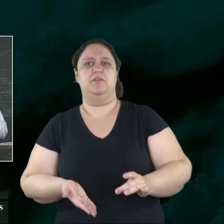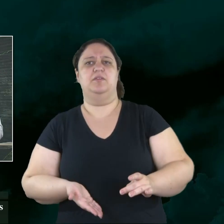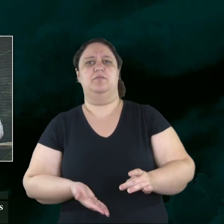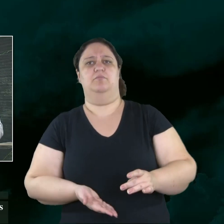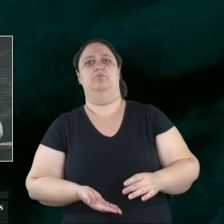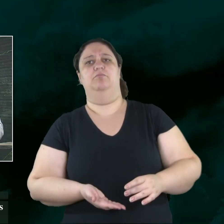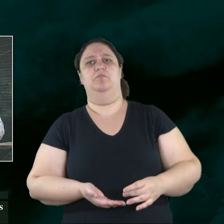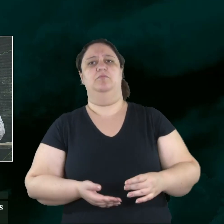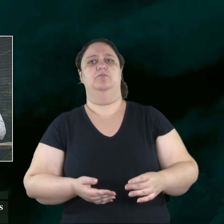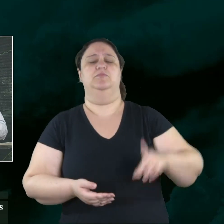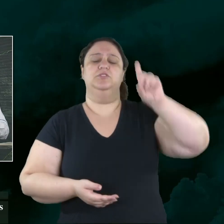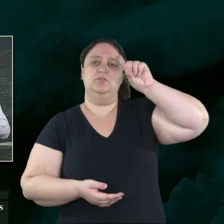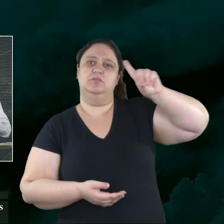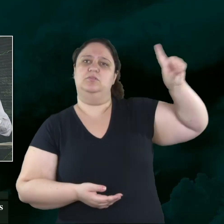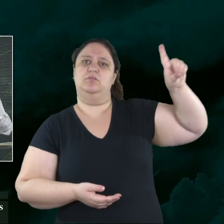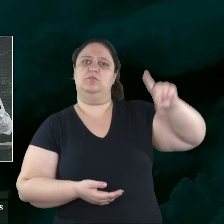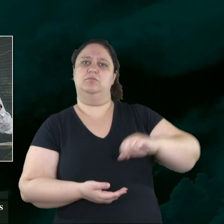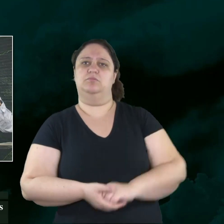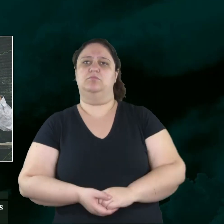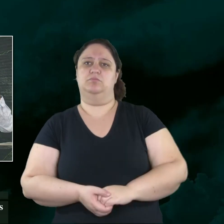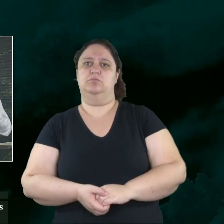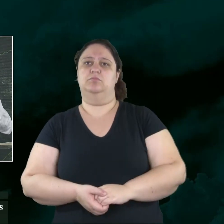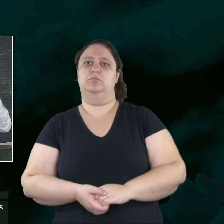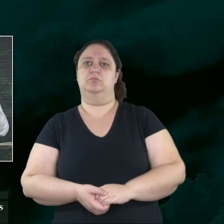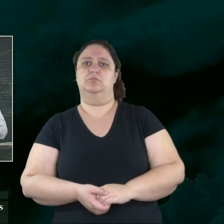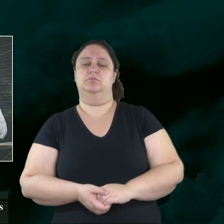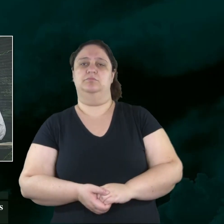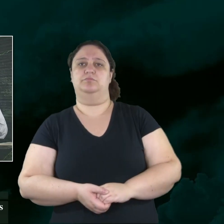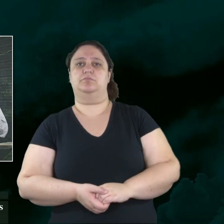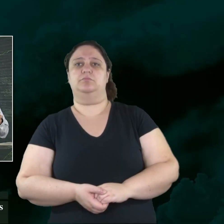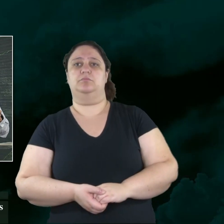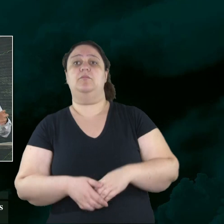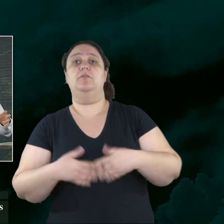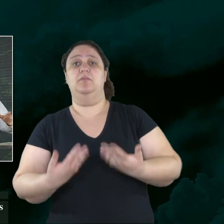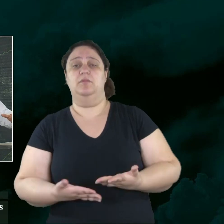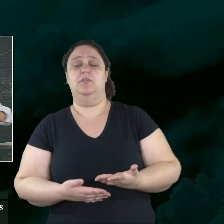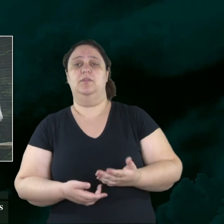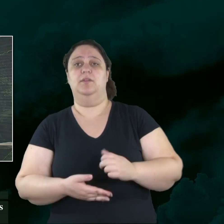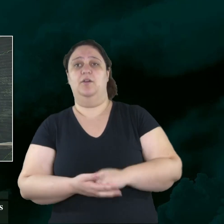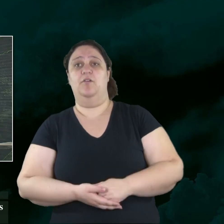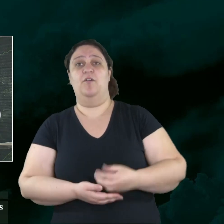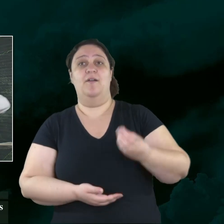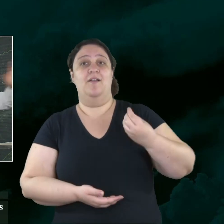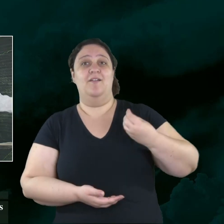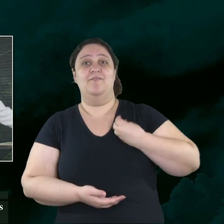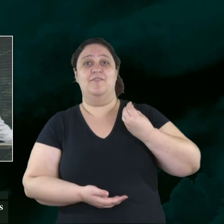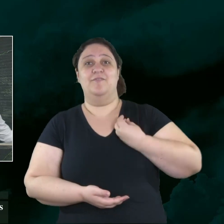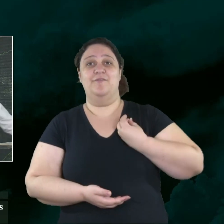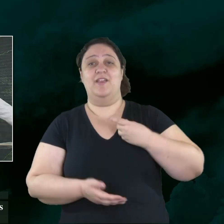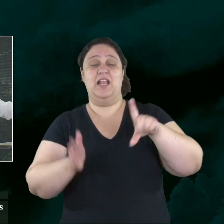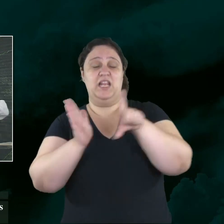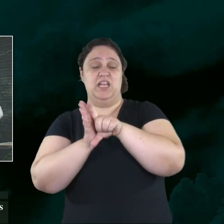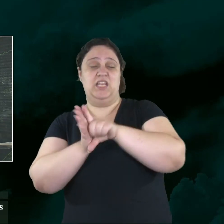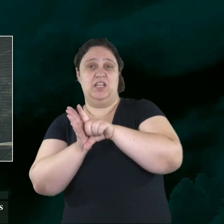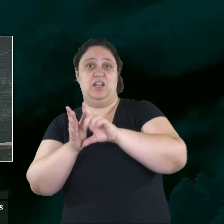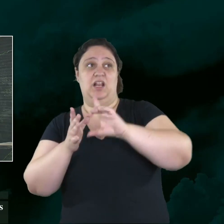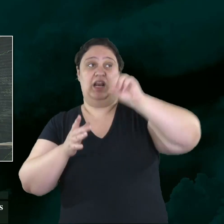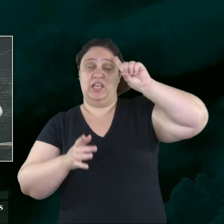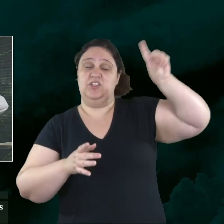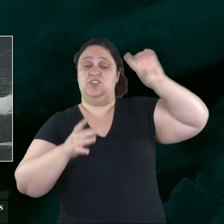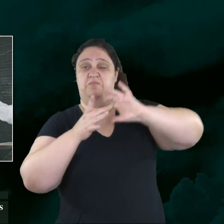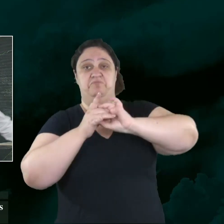de Deus. Então, eles viverão totalmente, né, livres da lei de Deus, livres